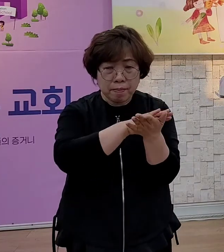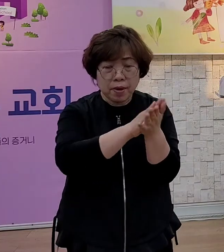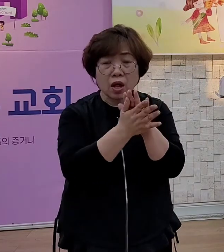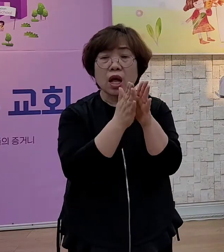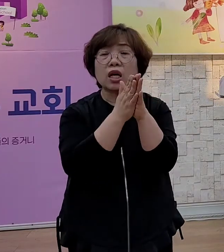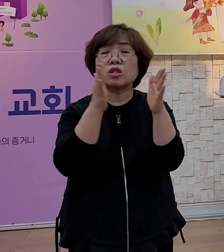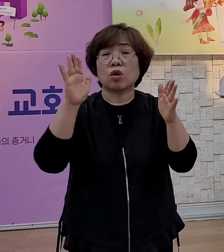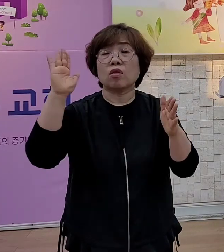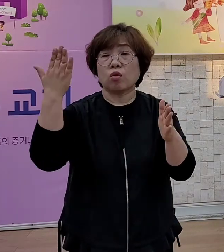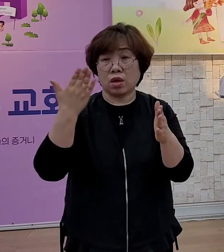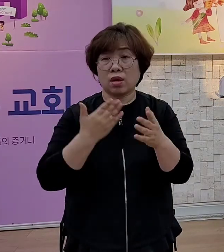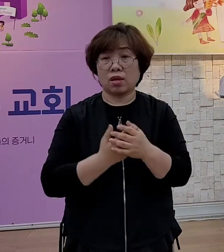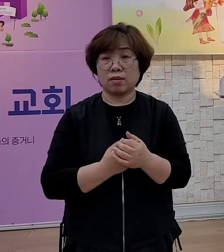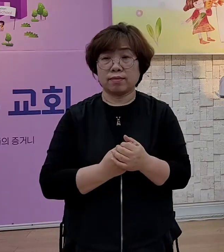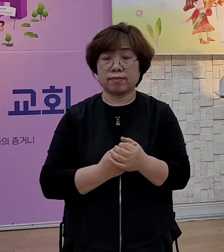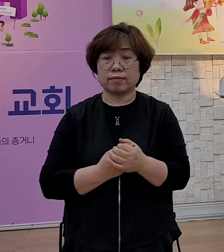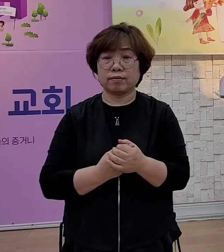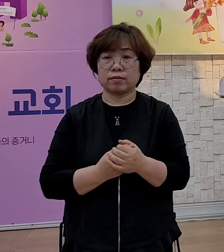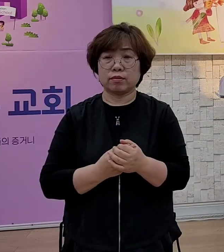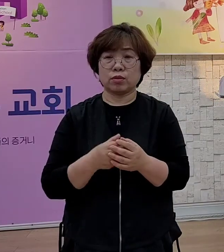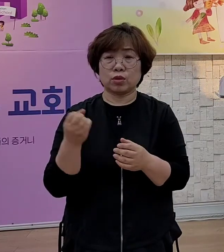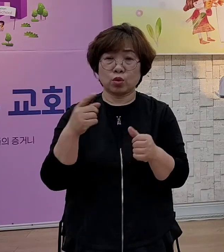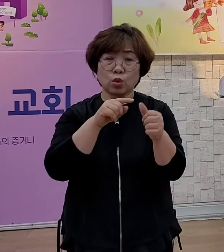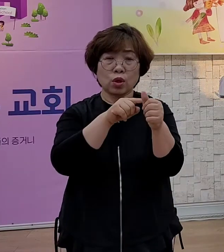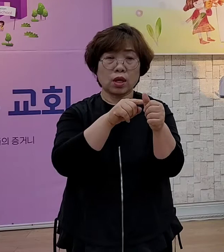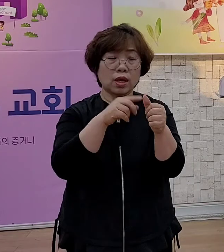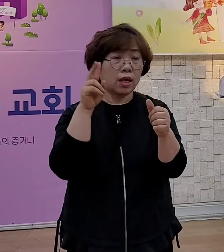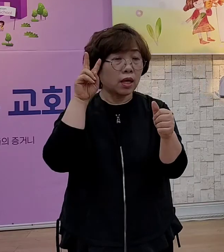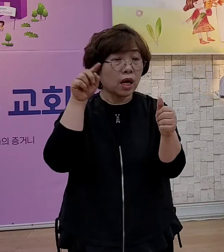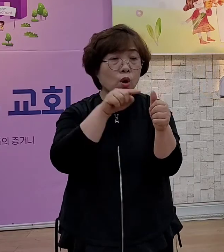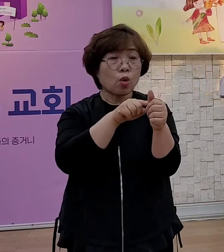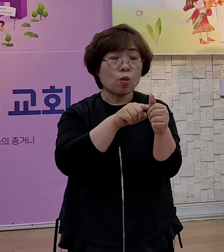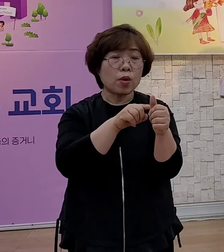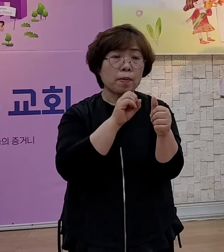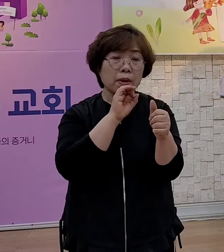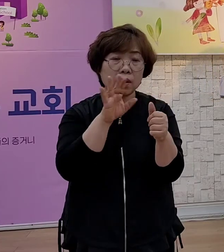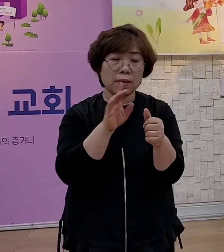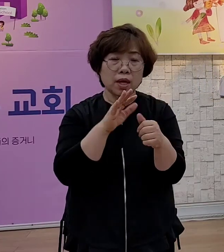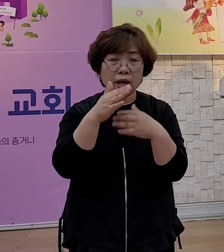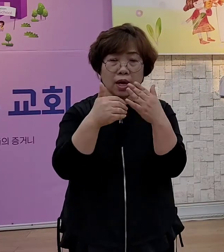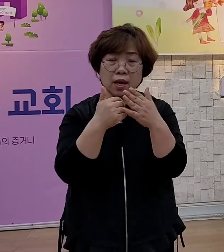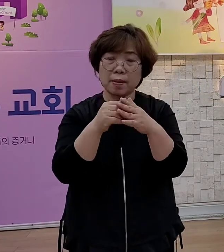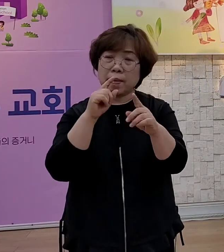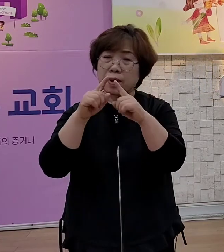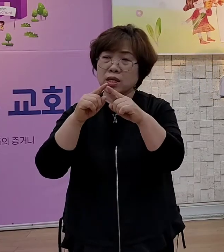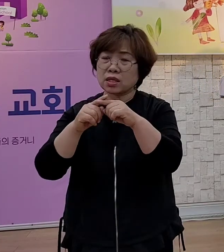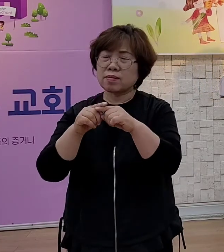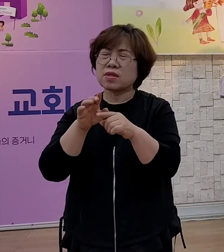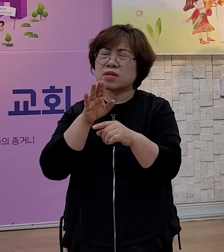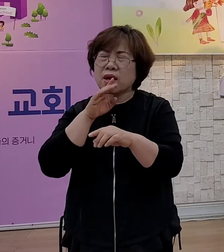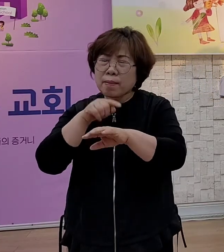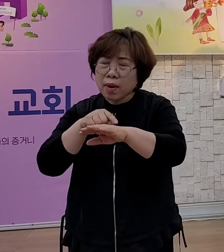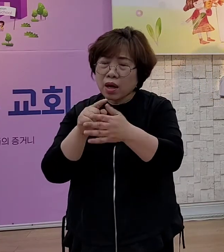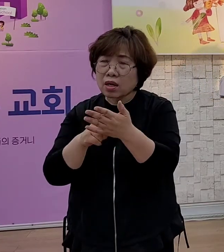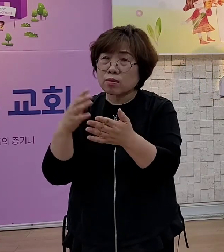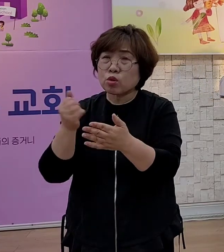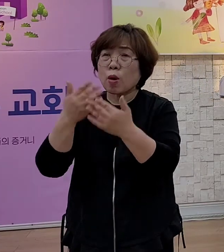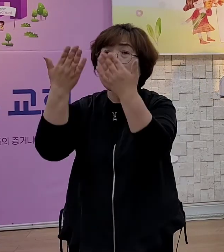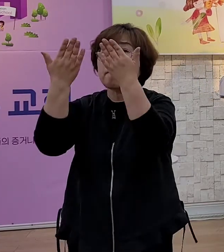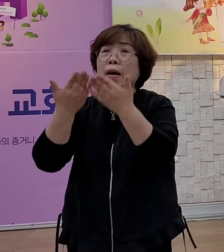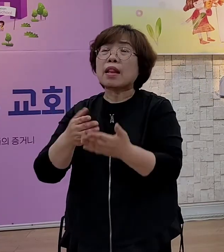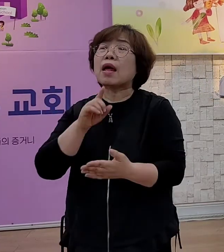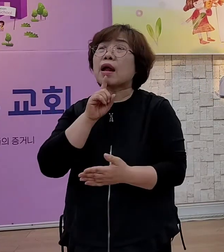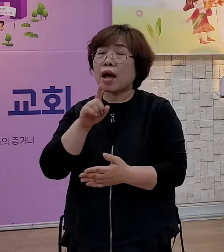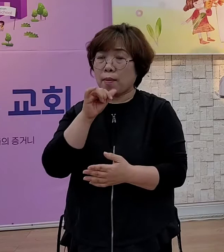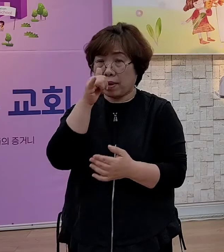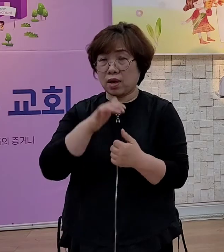이 야고보가 우리에게 하나님의 말씀을 진심으로 받으라 그랬죠. 온유함으로 받으라 그랬죠. 그 두 번째 원리는 뭐냐